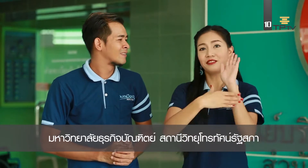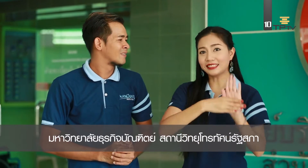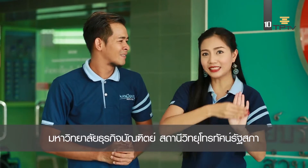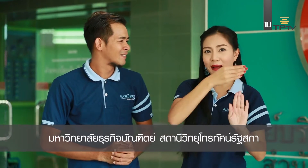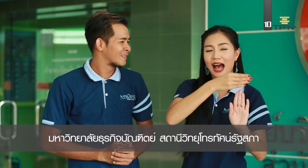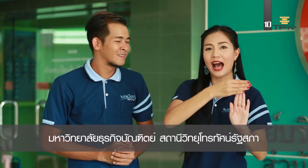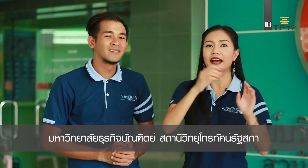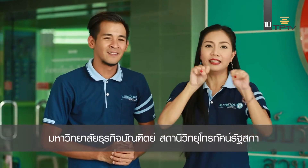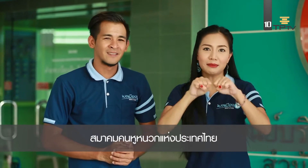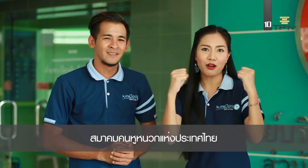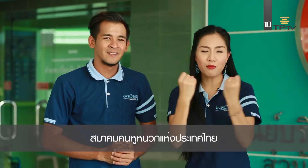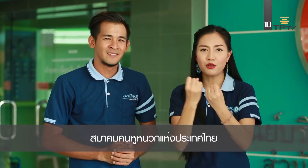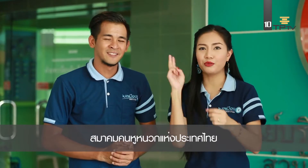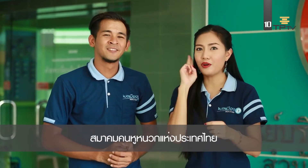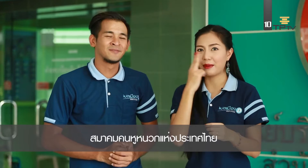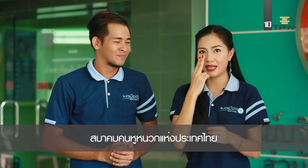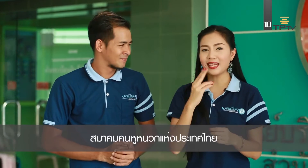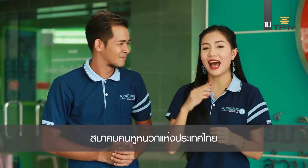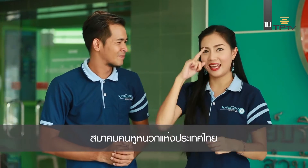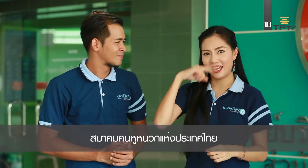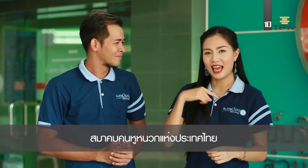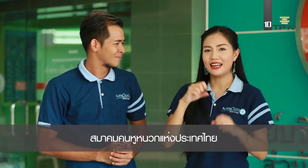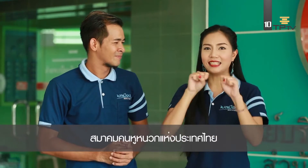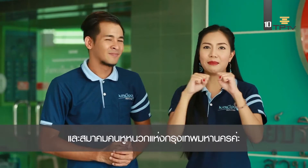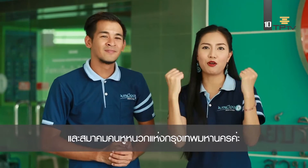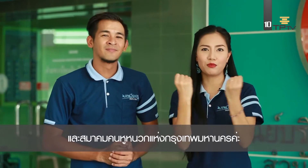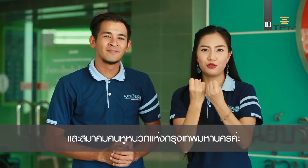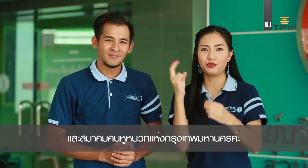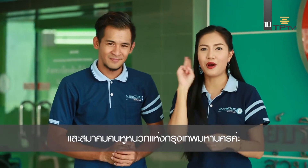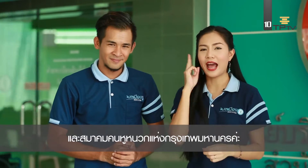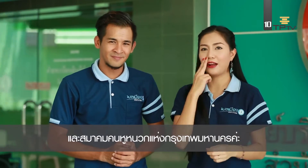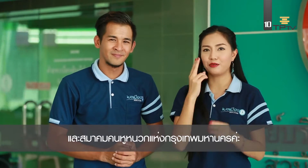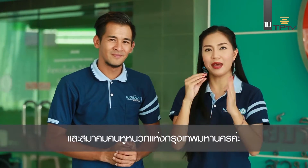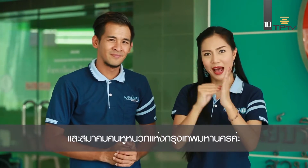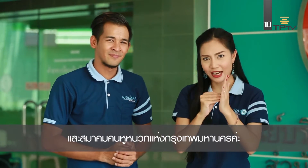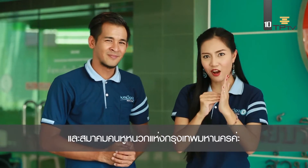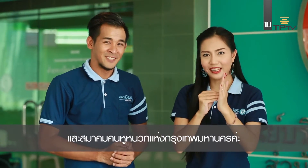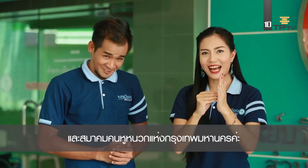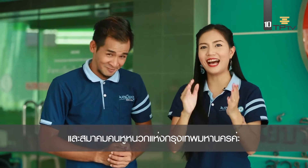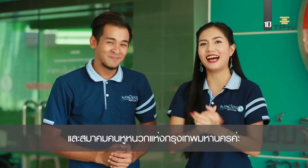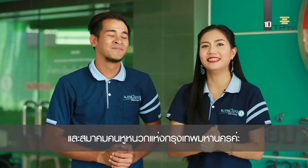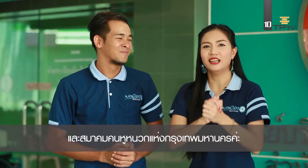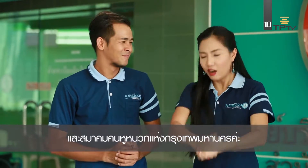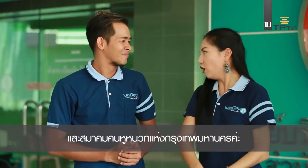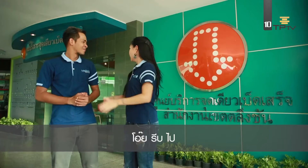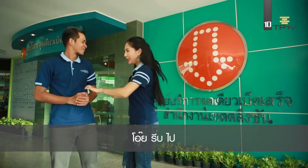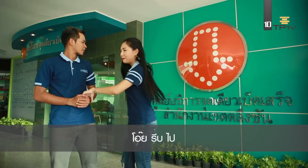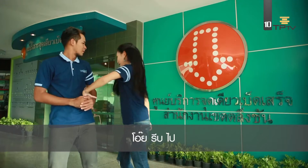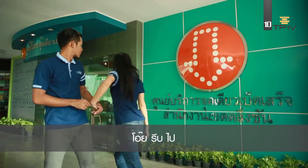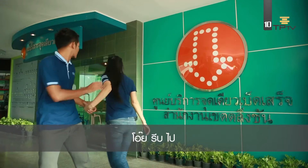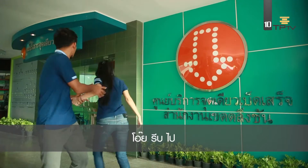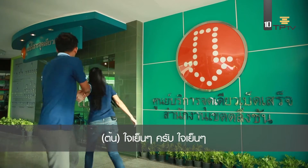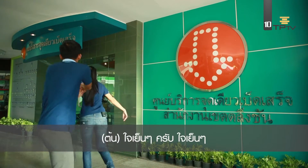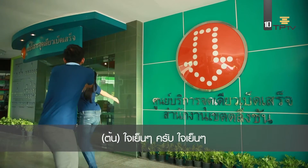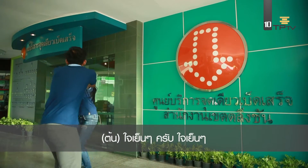ศน์รัฐสภาสมาคมคนหูหนวกแห่งประเทศไทยและสมาคมคนหูหนวกแห่งกรุงเทพมหานครค่ะโอ้รีบ